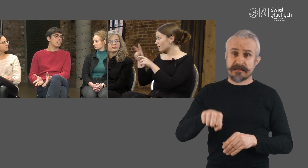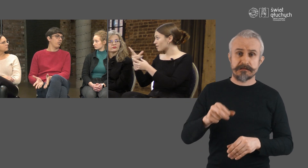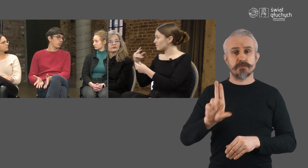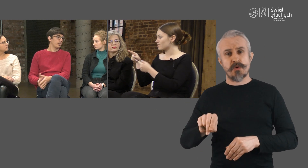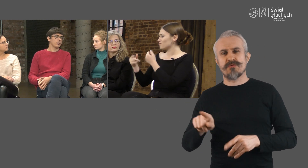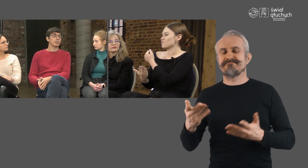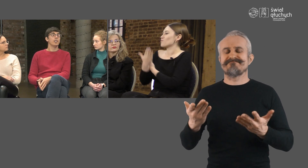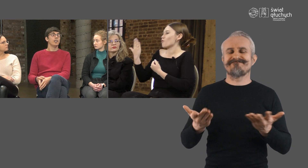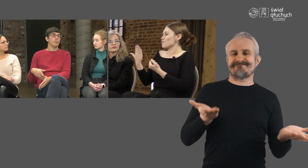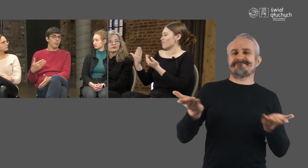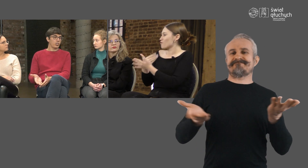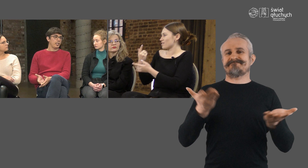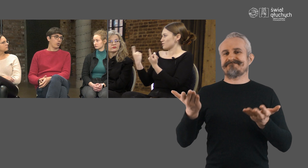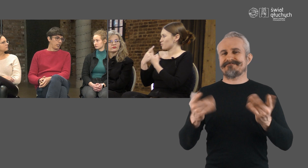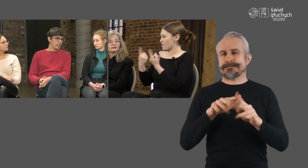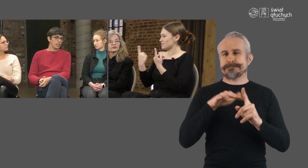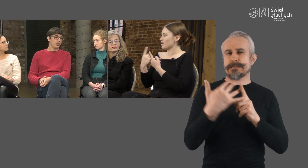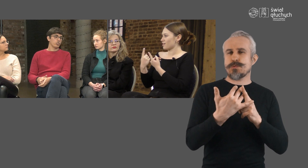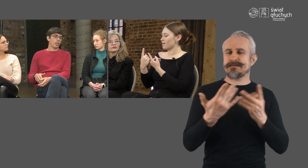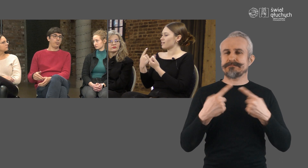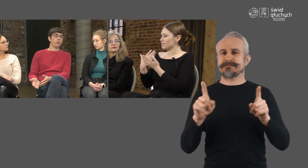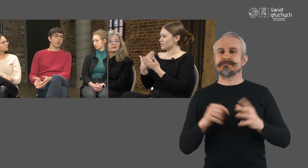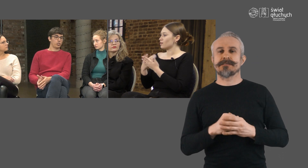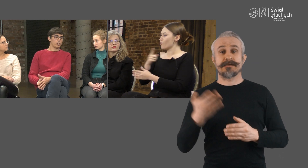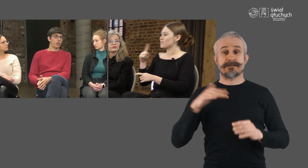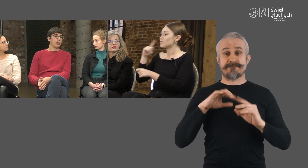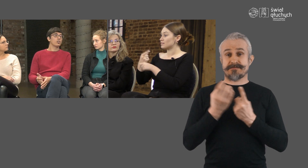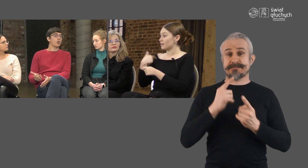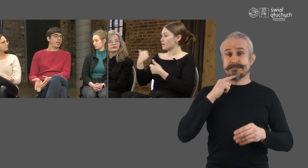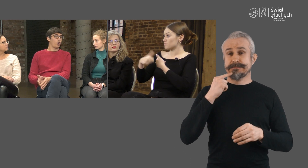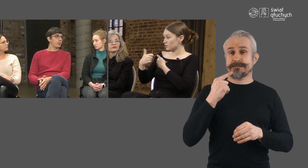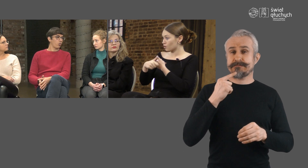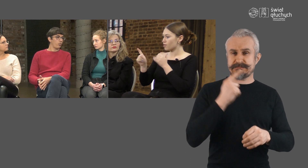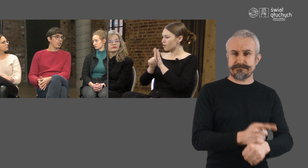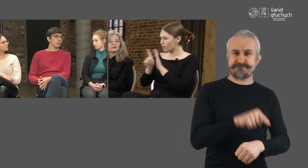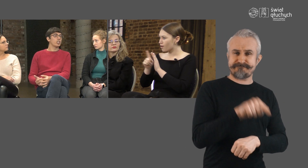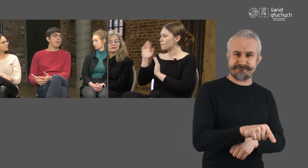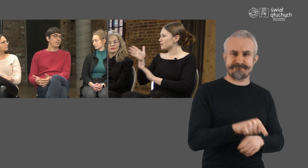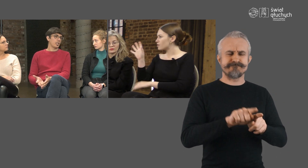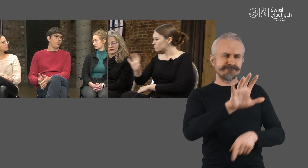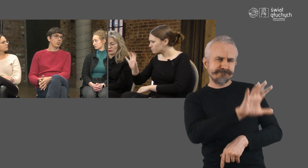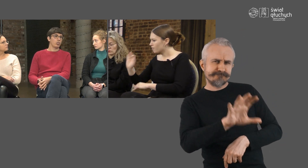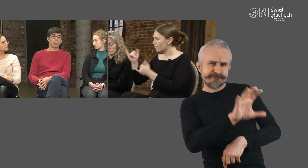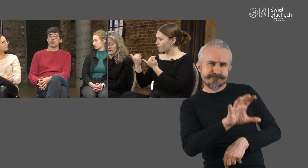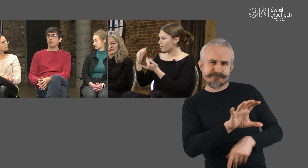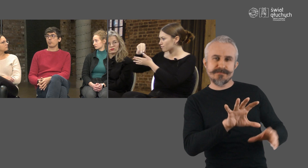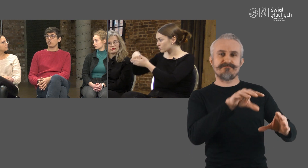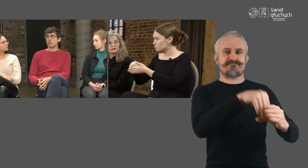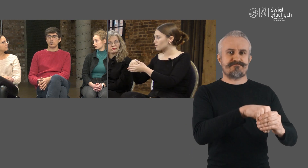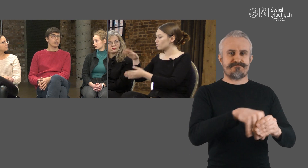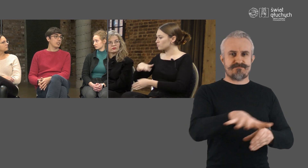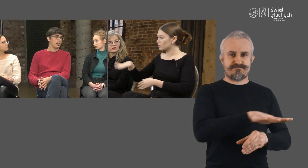dla nich to jest nowość po prostu. I podjęli taką decyzję, że jak pójdę do przedszkola, to będę obserwować, czy ja jestem w stanie funkcjonować